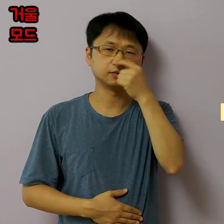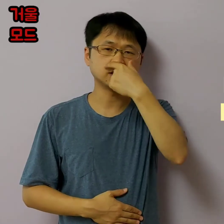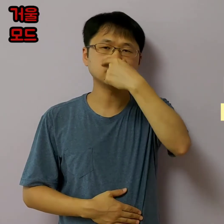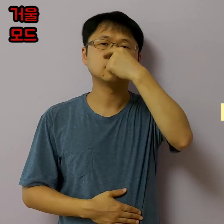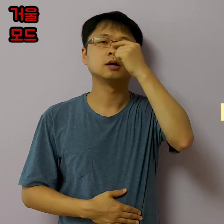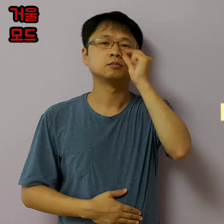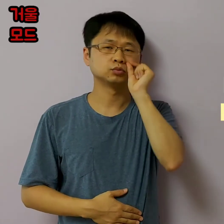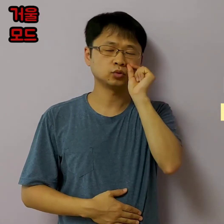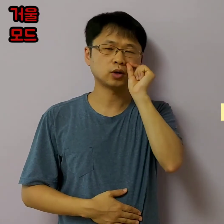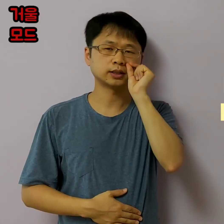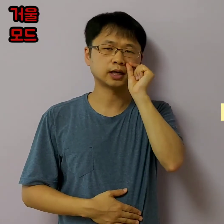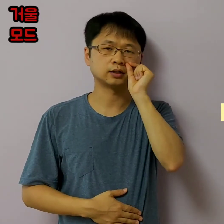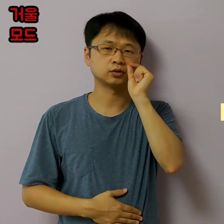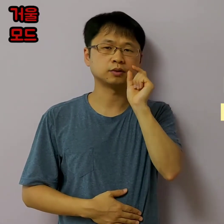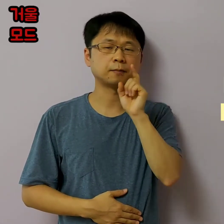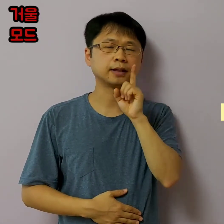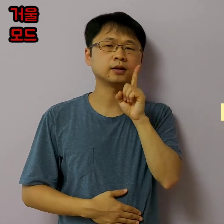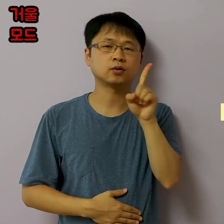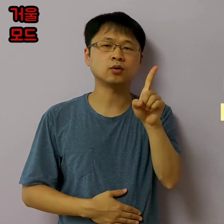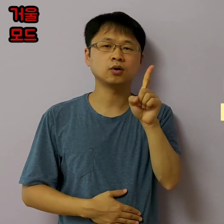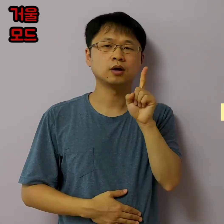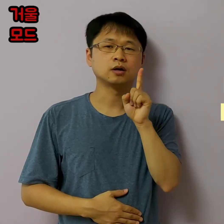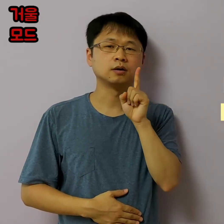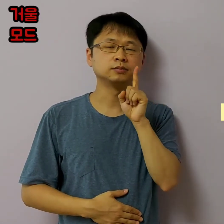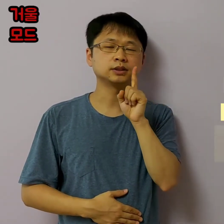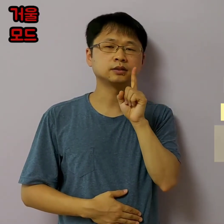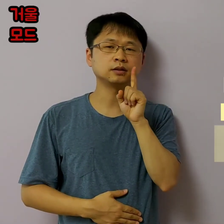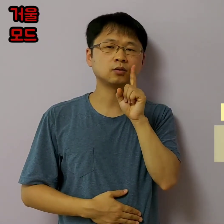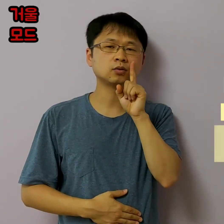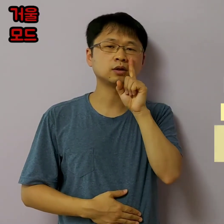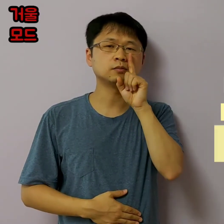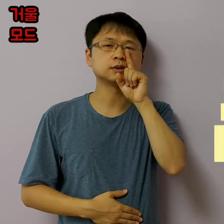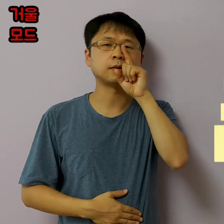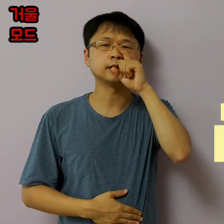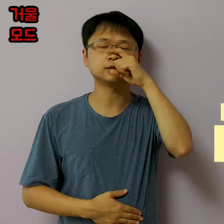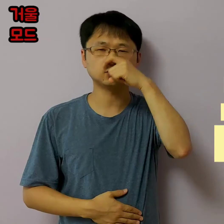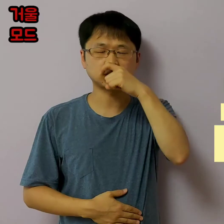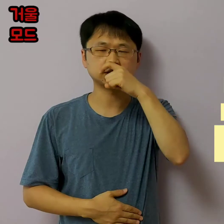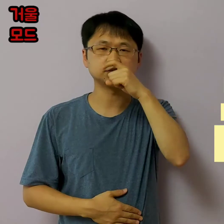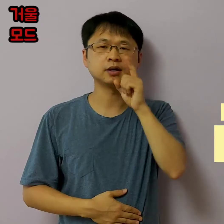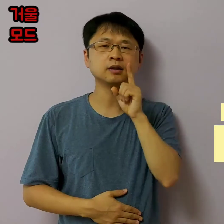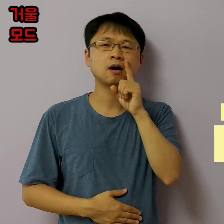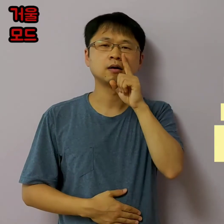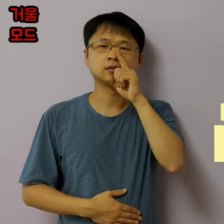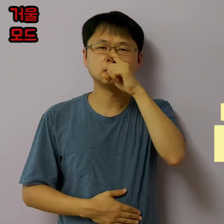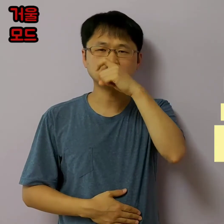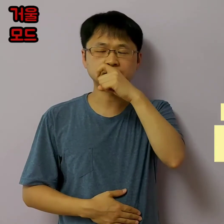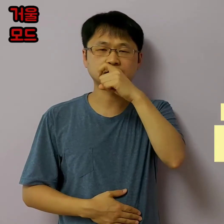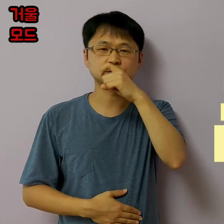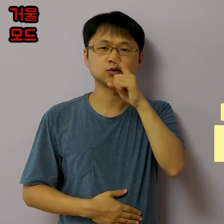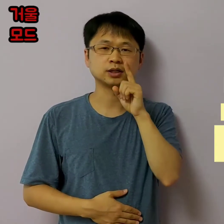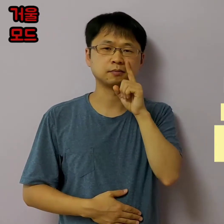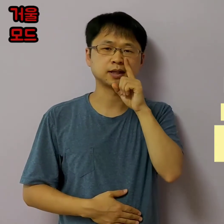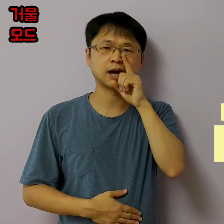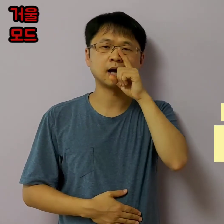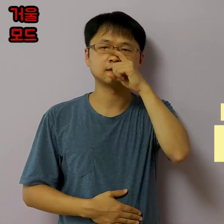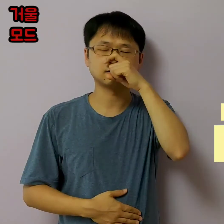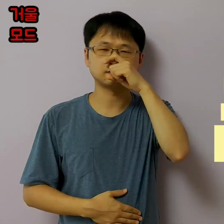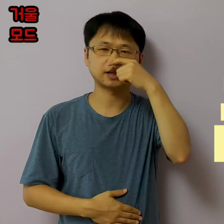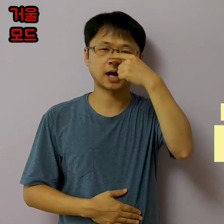모으시면 부족하다라는 수어입니다. 반대로 검지를 코를 넘어서 반대쪽으로 가시면 더럽다라는 수어가 됩니다.